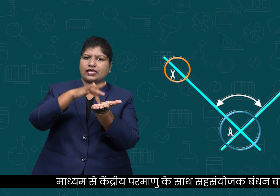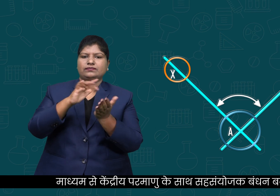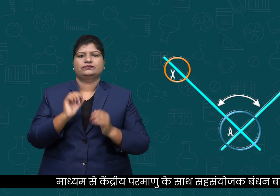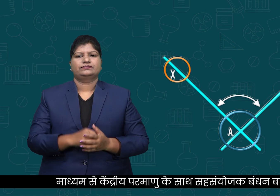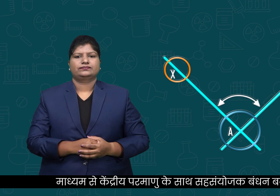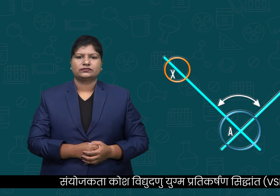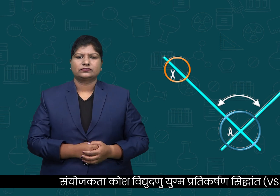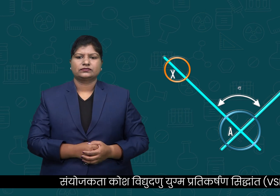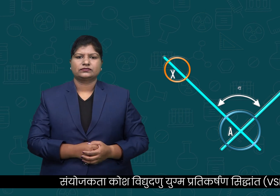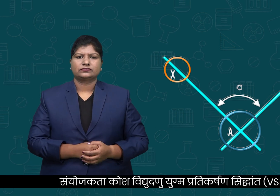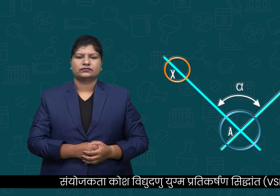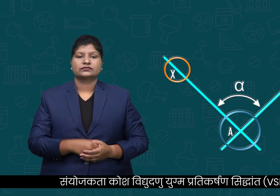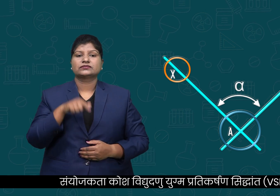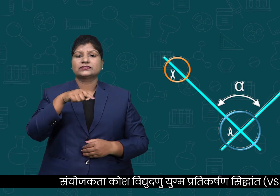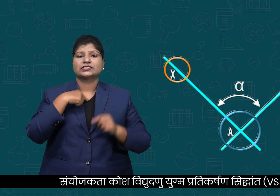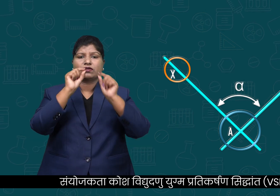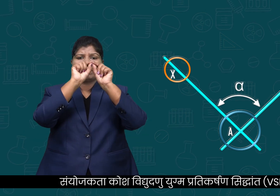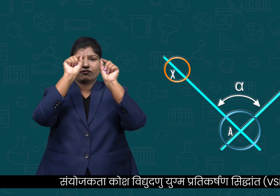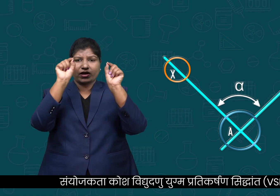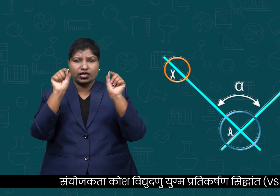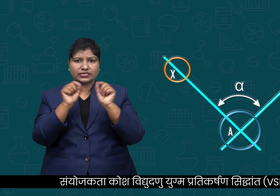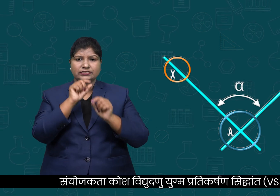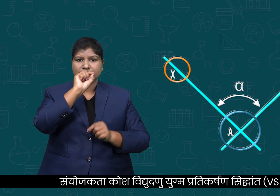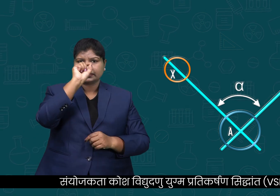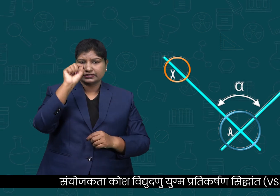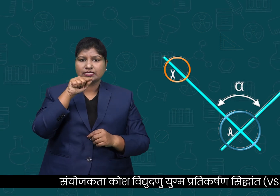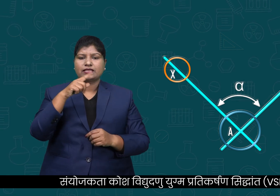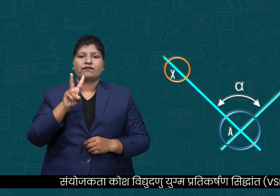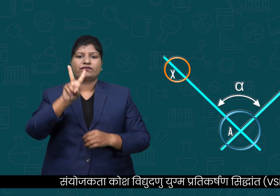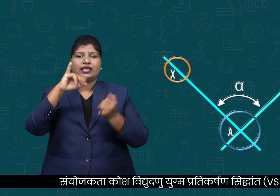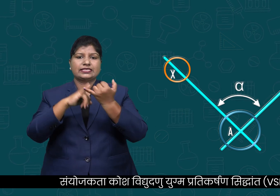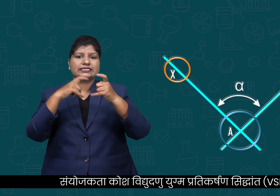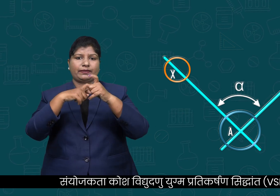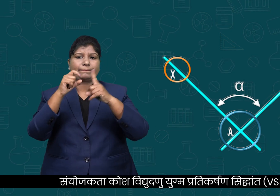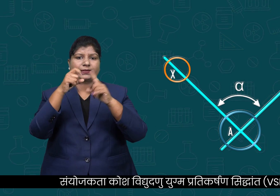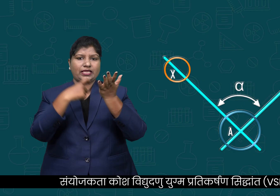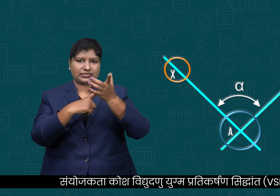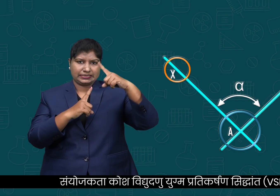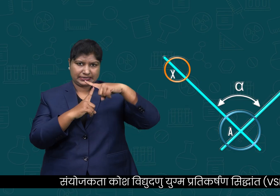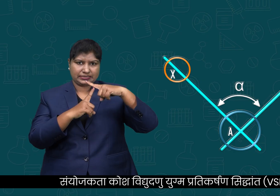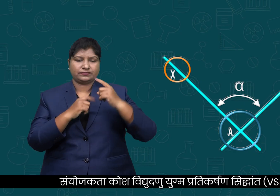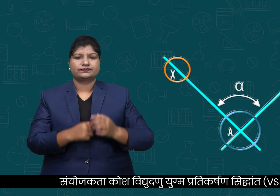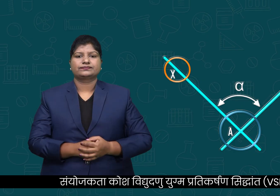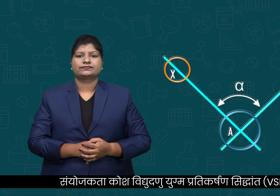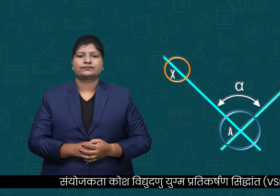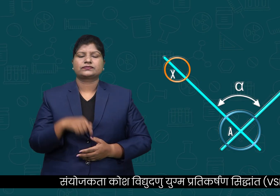हैं। संयोजकता कोश विद्युत धनु युग्म प्रतिकर्षण सिद्धांत